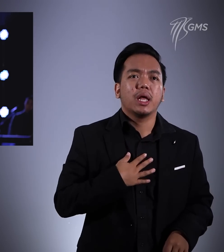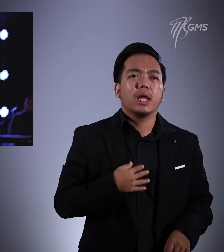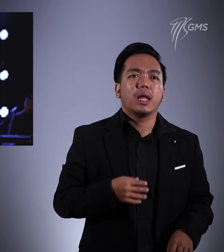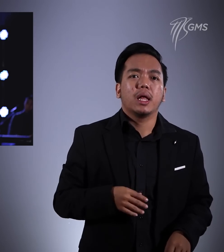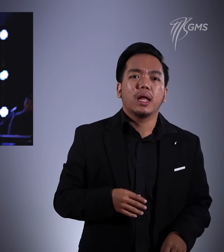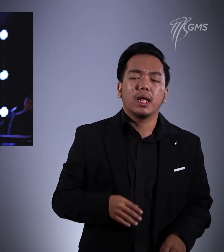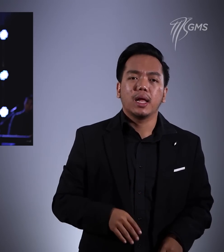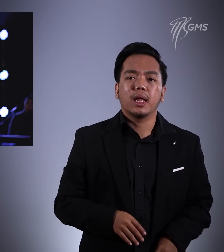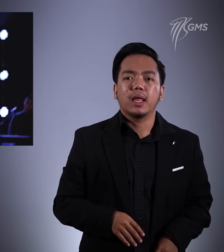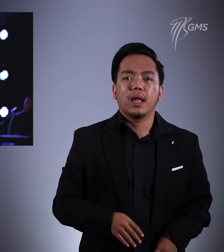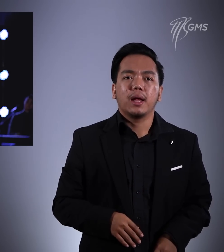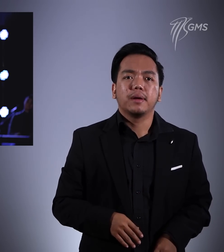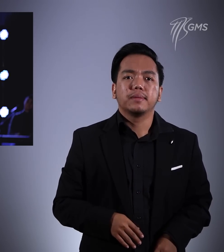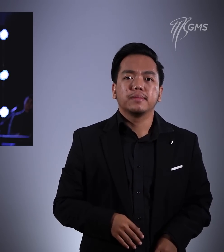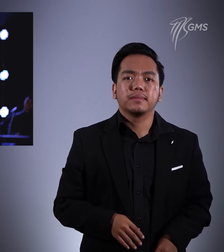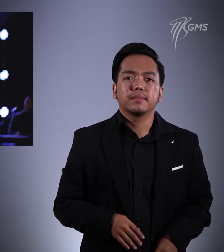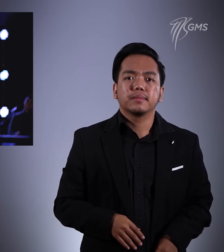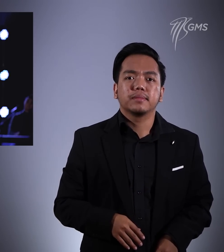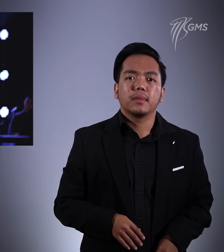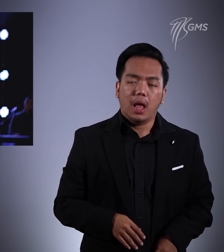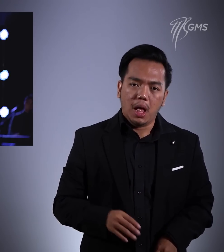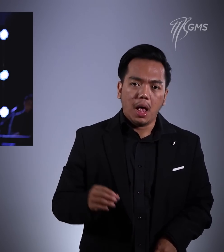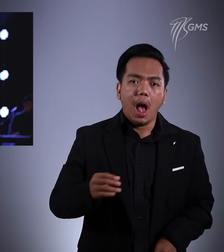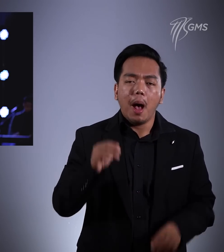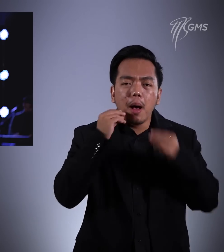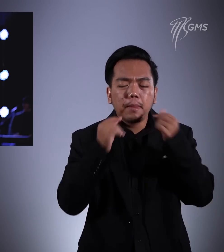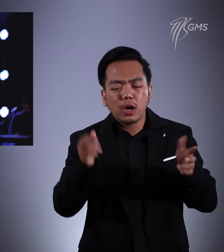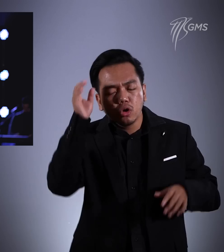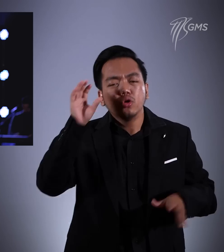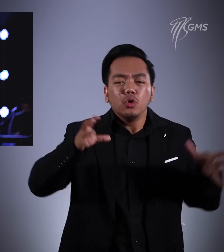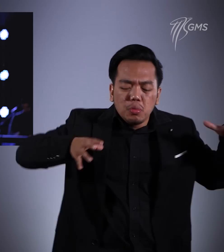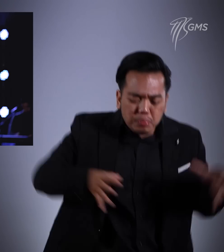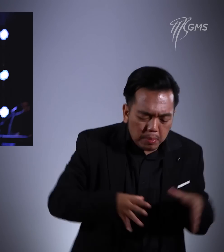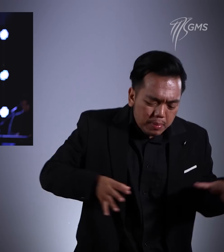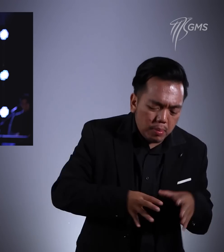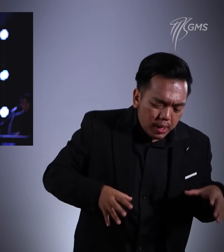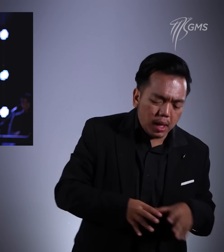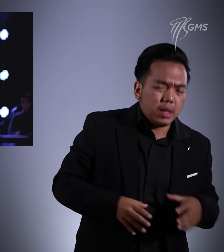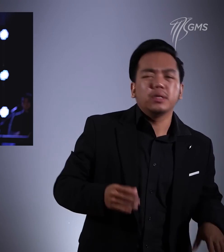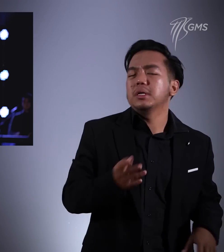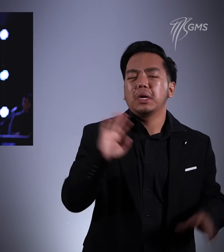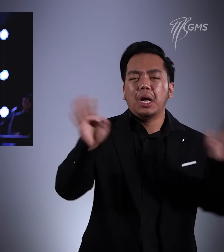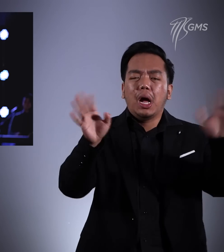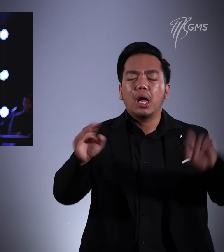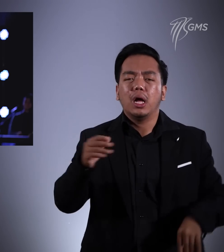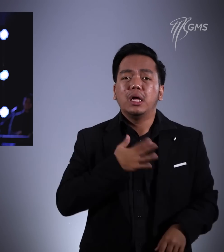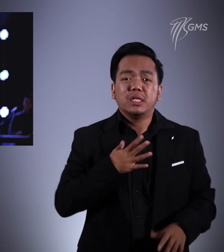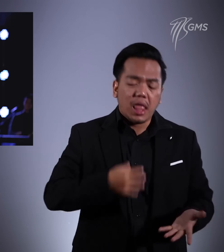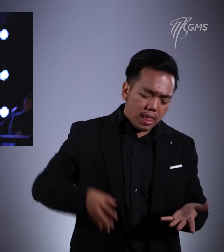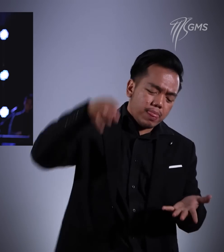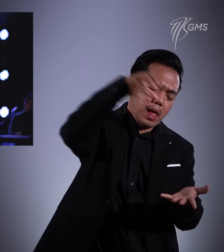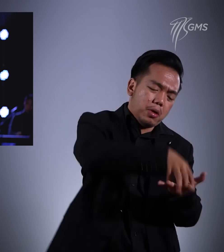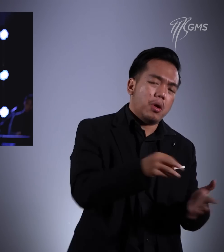saya pompa-pompa iman saya untuk melawan. Saya taruh dulu masalah itu, ditaruh di lemari mana di dalam doa saya maksudnya, secara